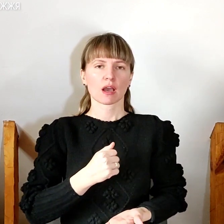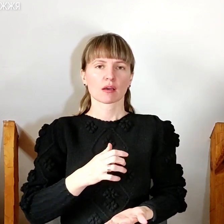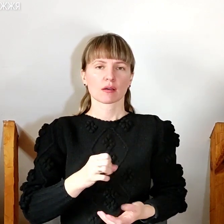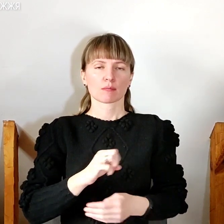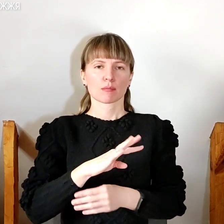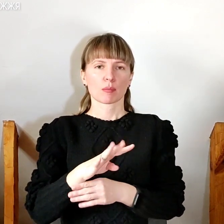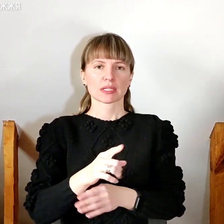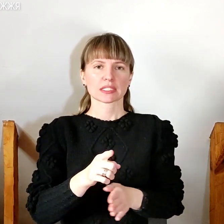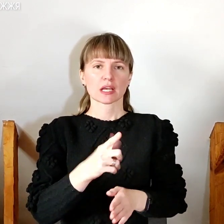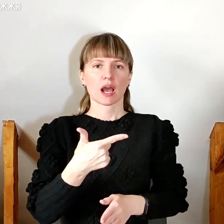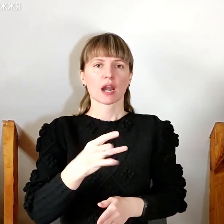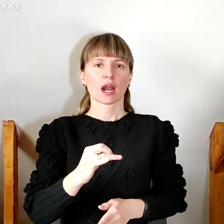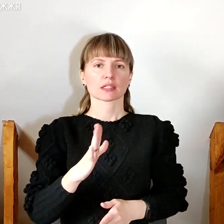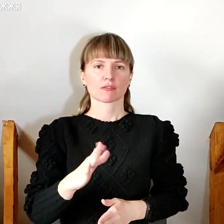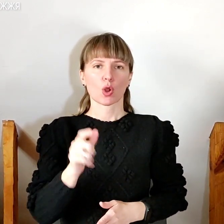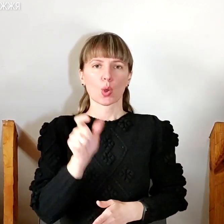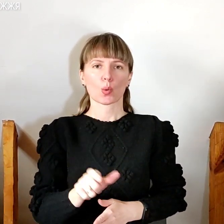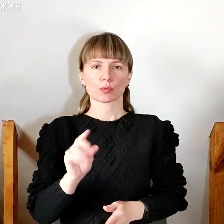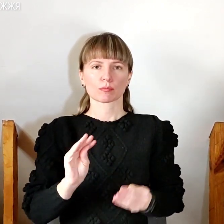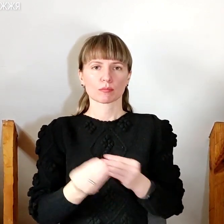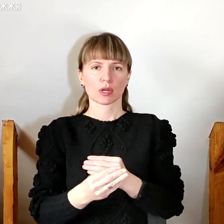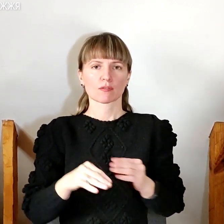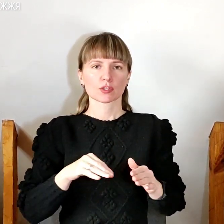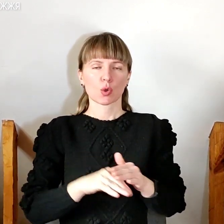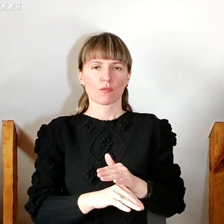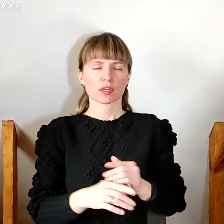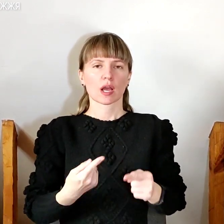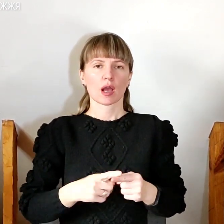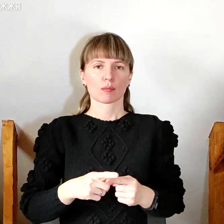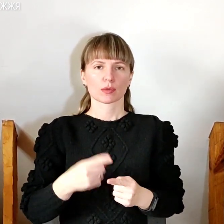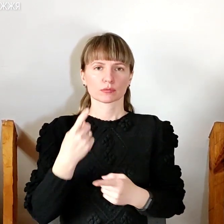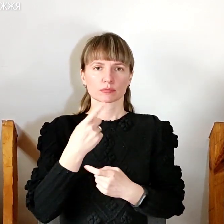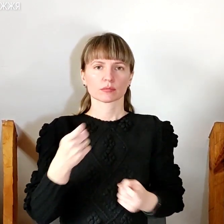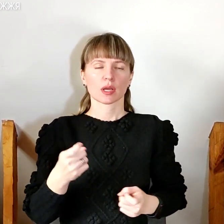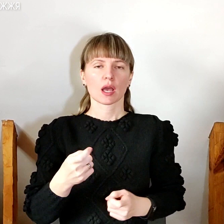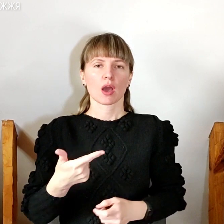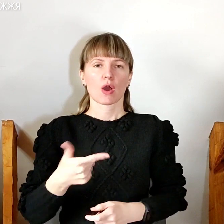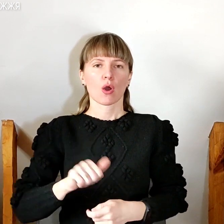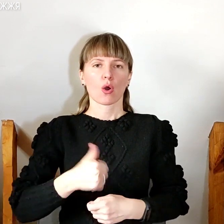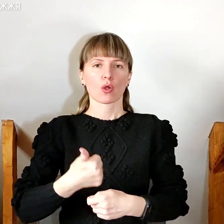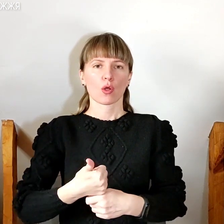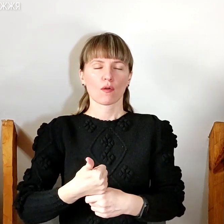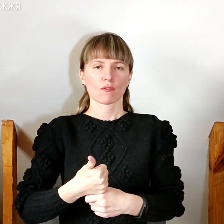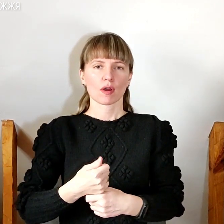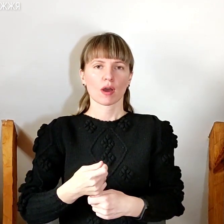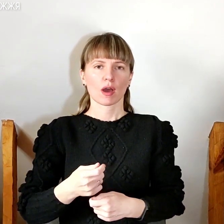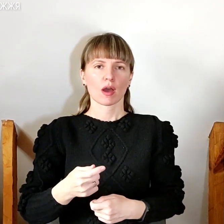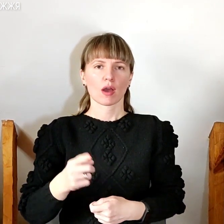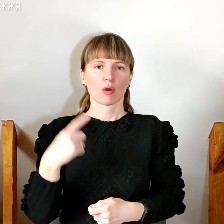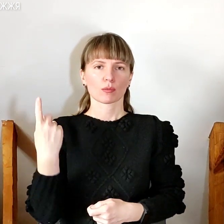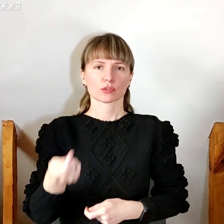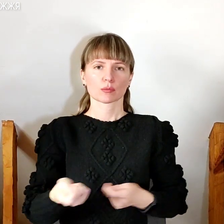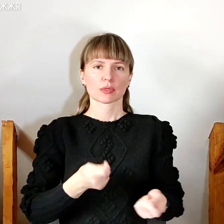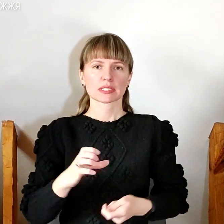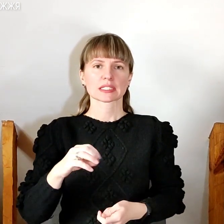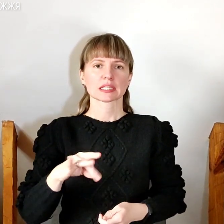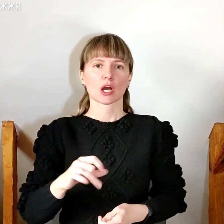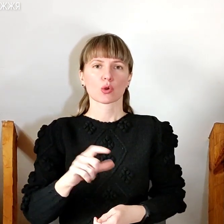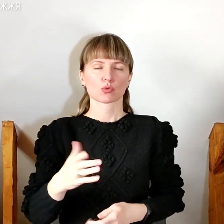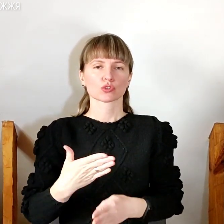Про це заявив голова Запорізької військової адміністрації Олександр Старок. Частково окуповані Бердянськ та Мелітополь. Там російські війська